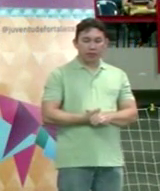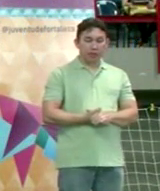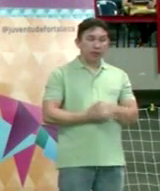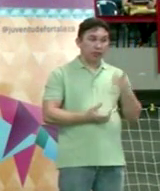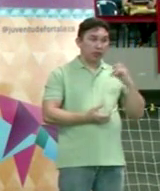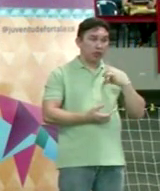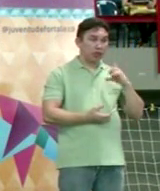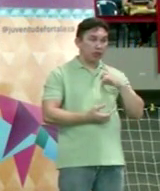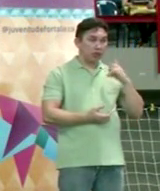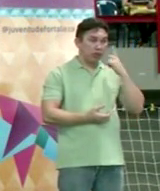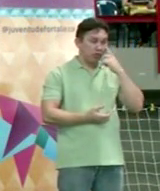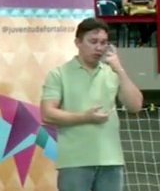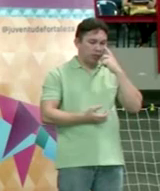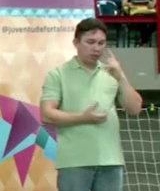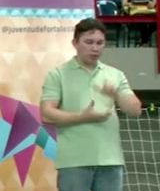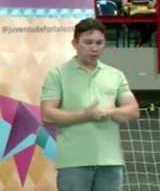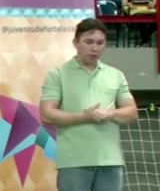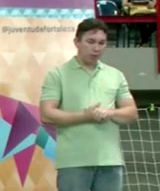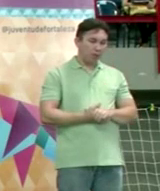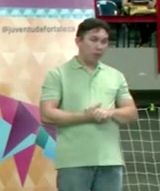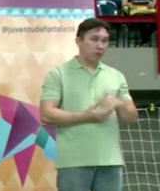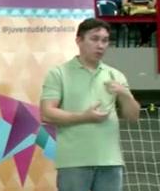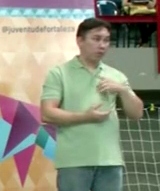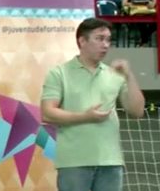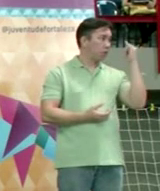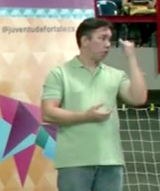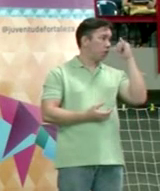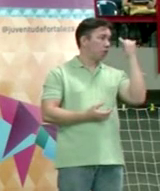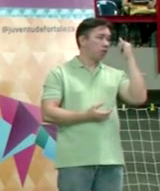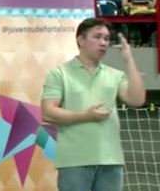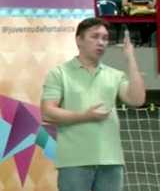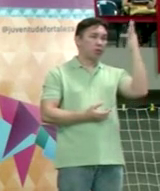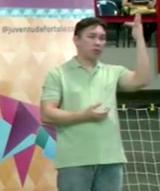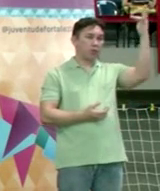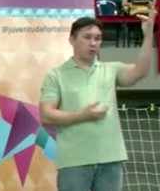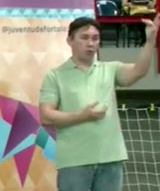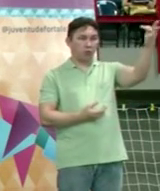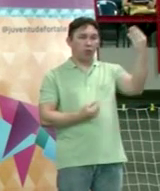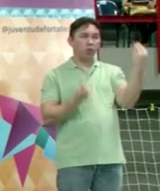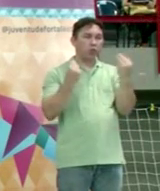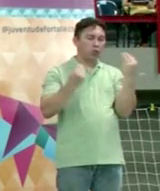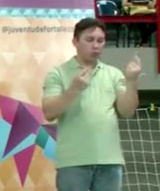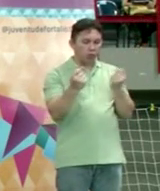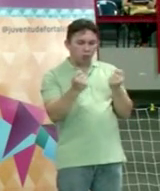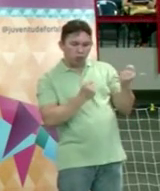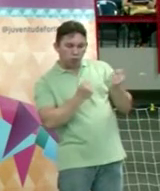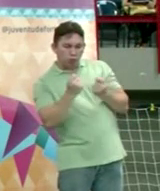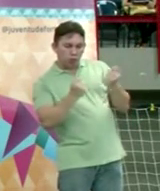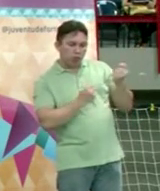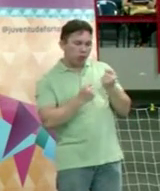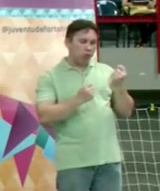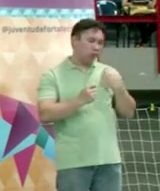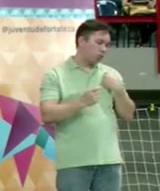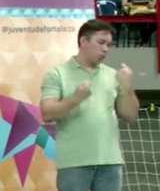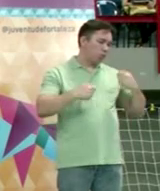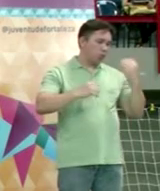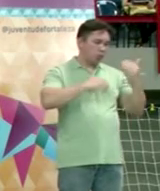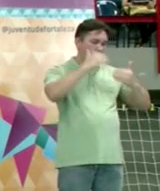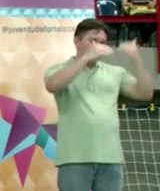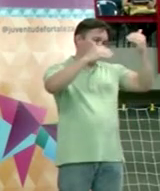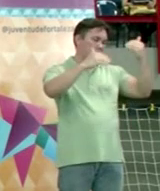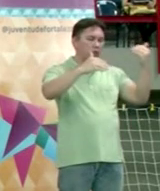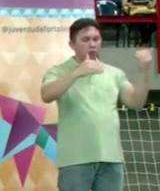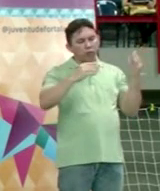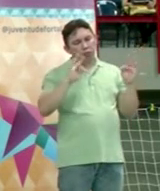O abastecimento de nossas necessidades energéticas futuras depende certamente do desenvolvimento